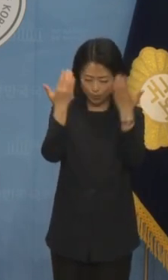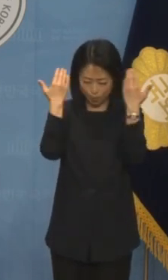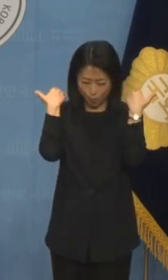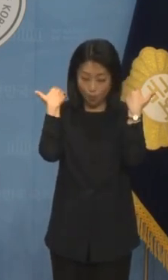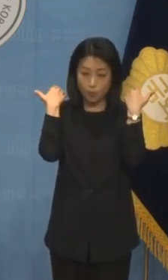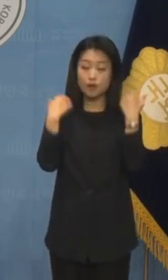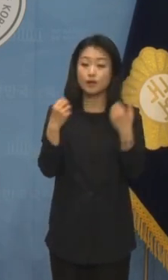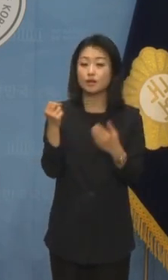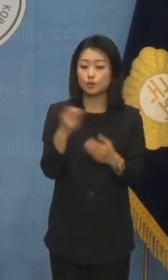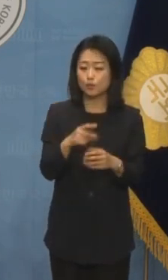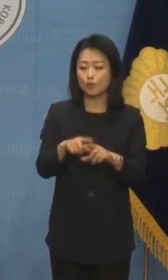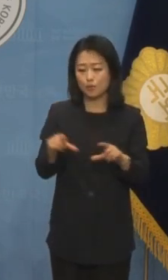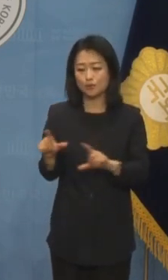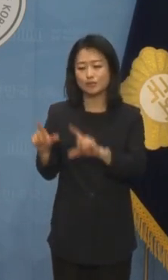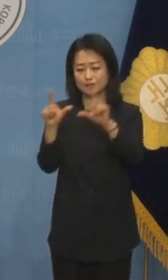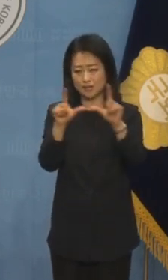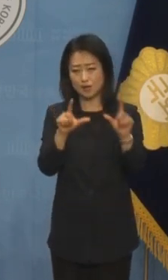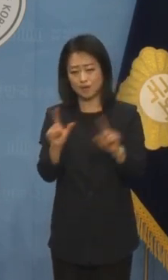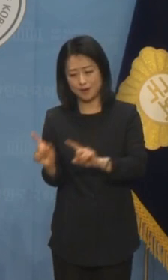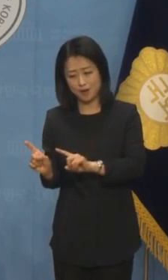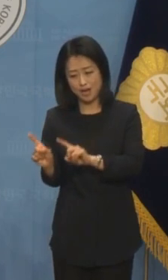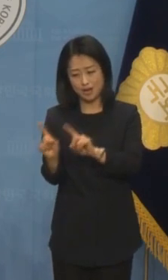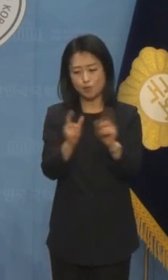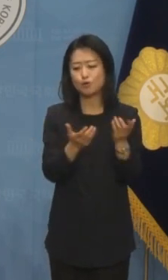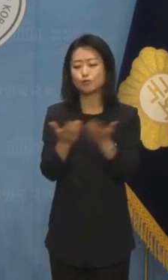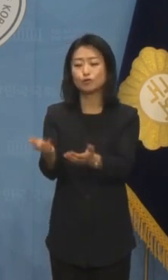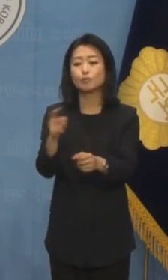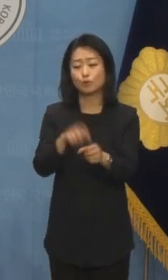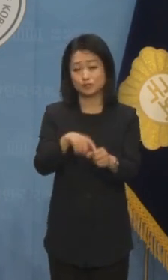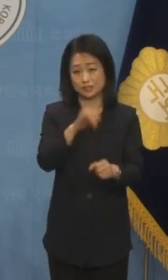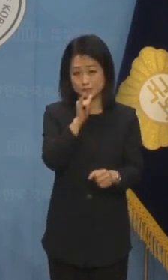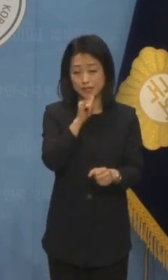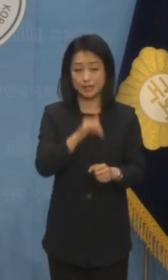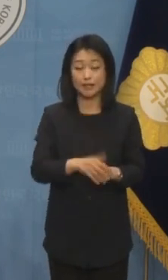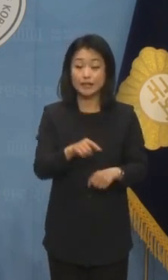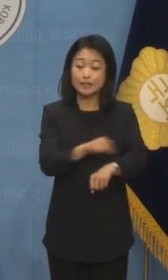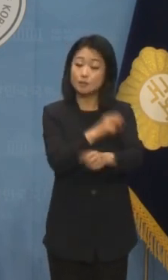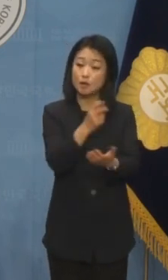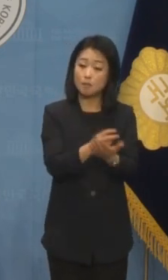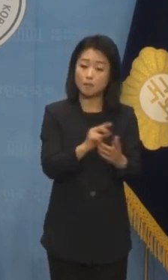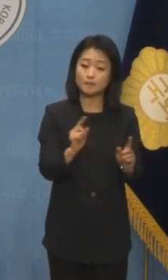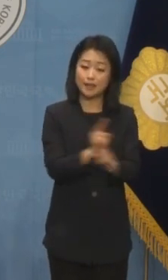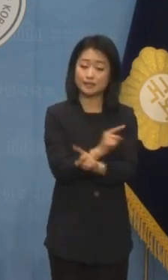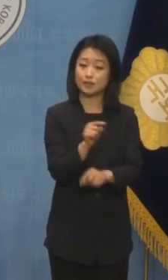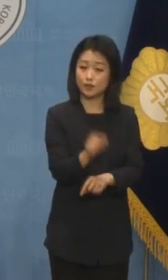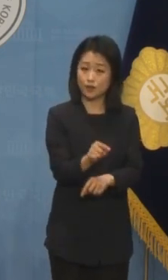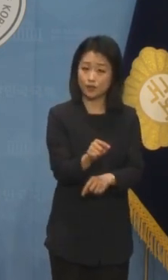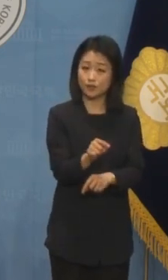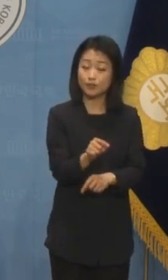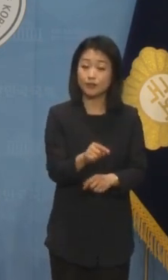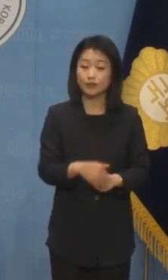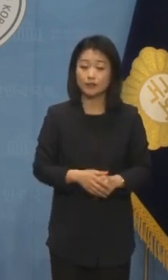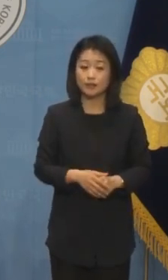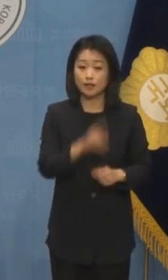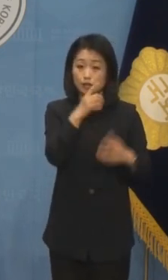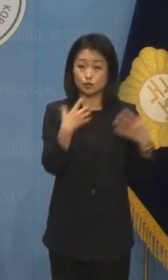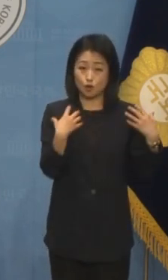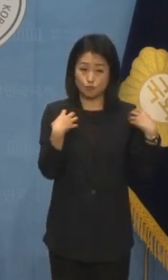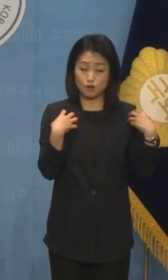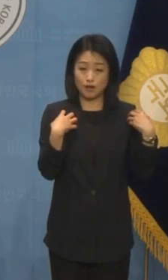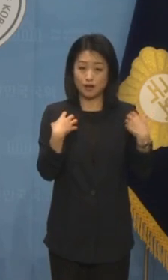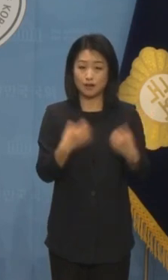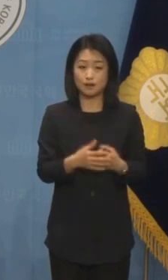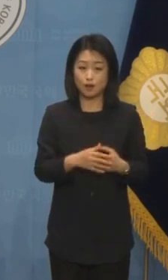일상을 꾸려갈 수 있도록 하는 것입니다. 선구제 후회수 전세사기 특별법 개정안은 정부 여당이 호도하는